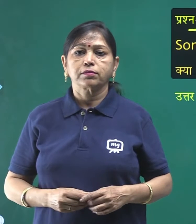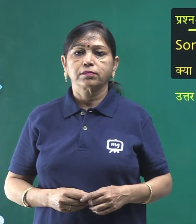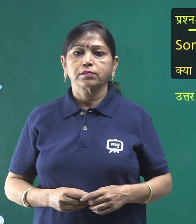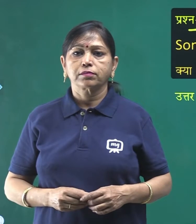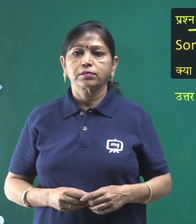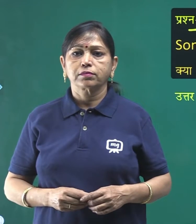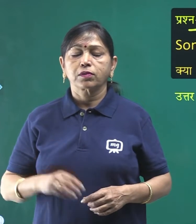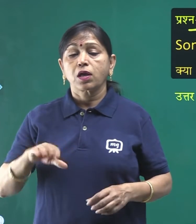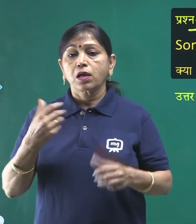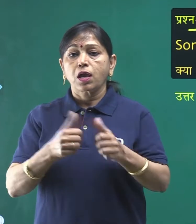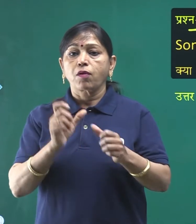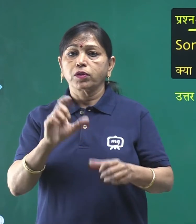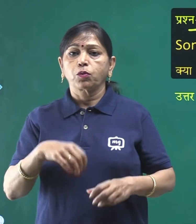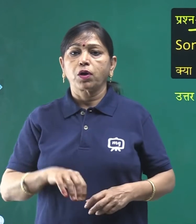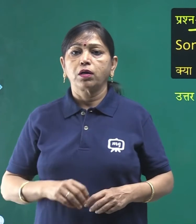की आवृत्तियों का